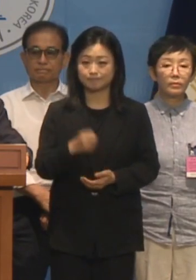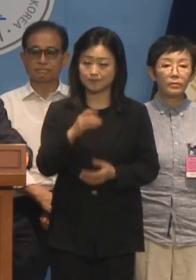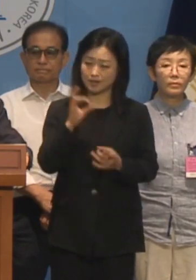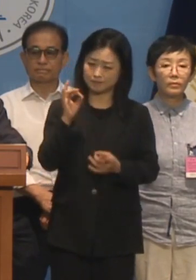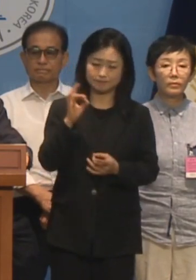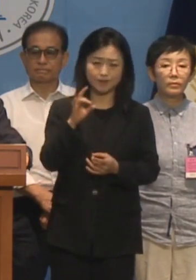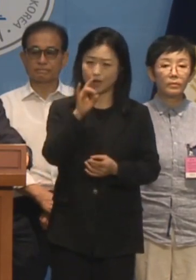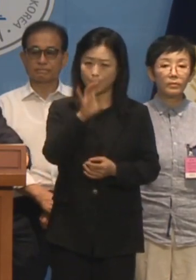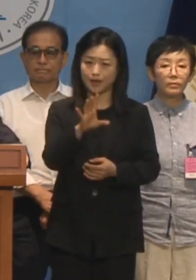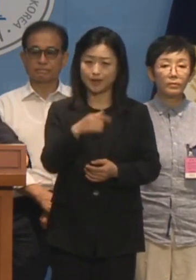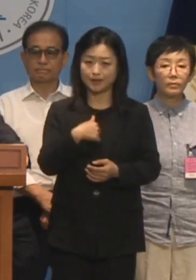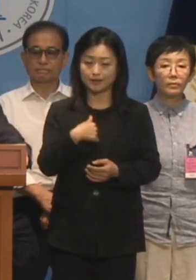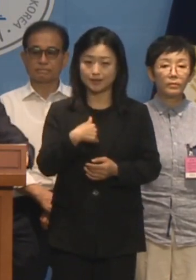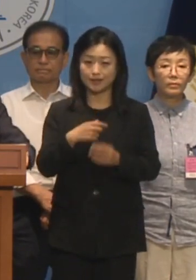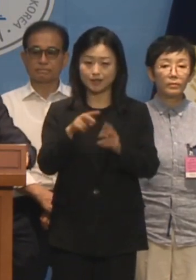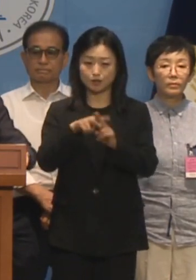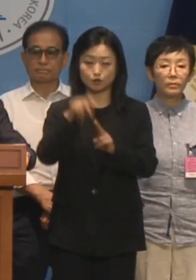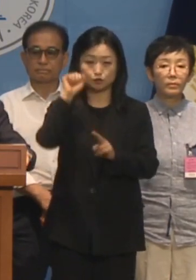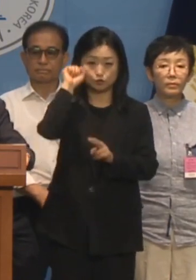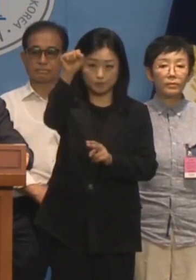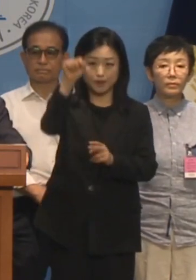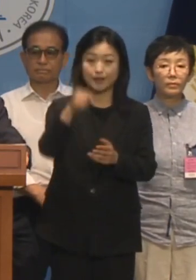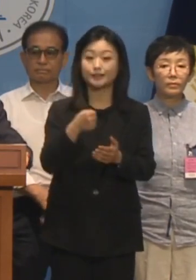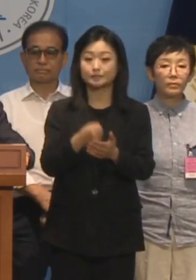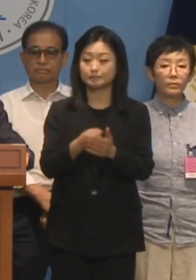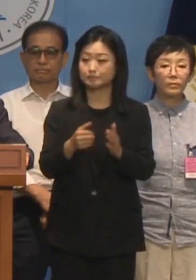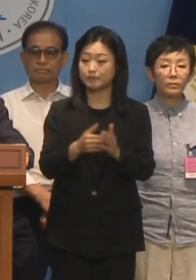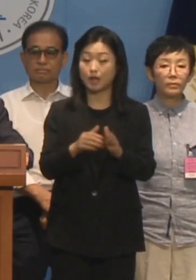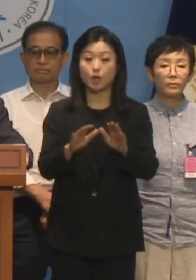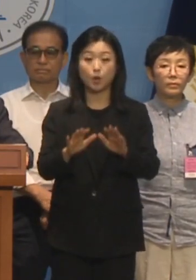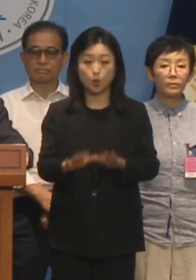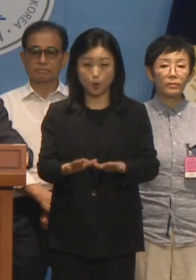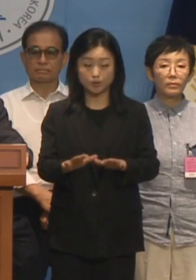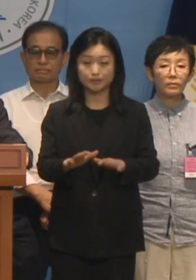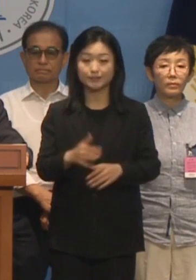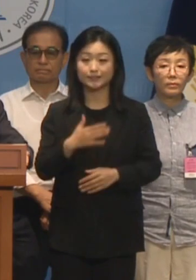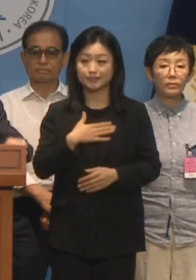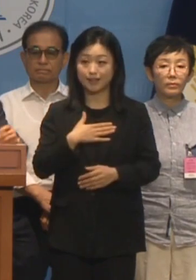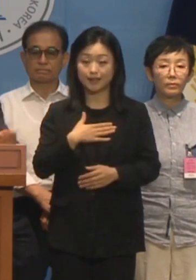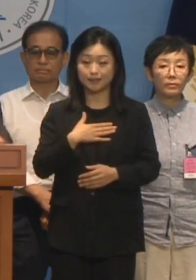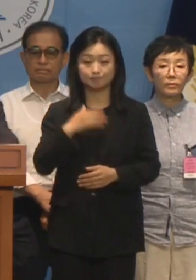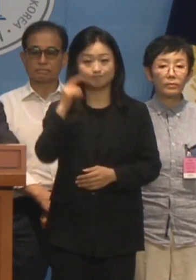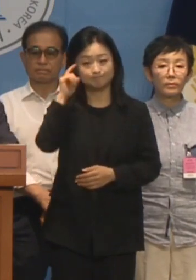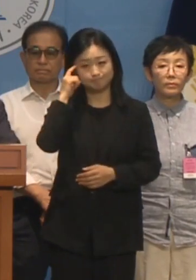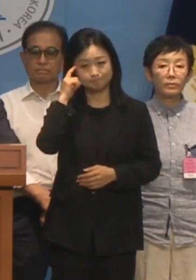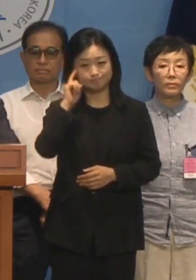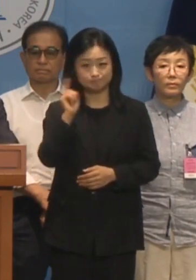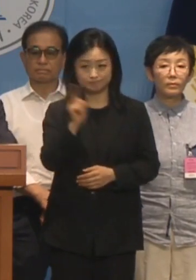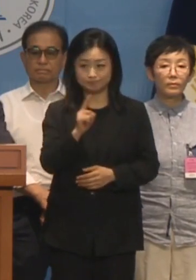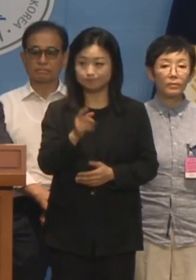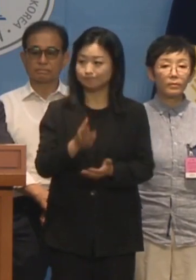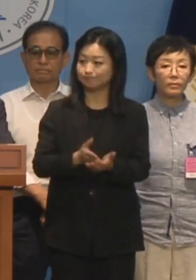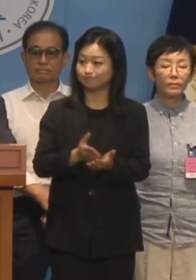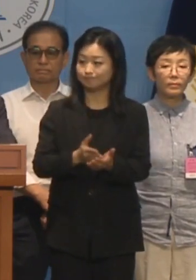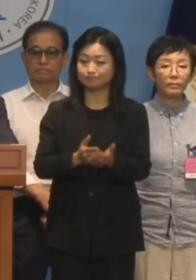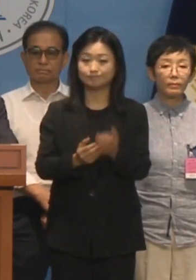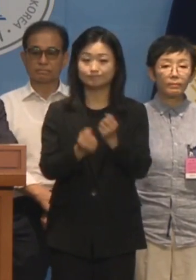없어서 출마를 결심하게 되었고, 오늘 그 소견을 언론